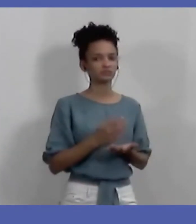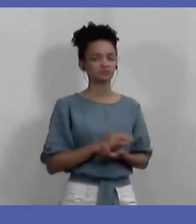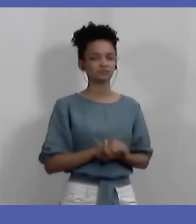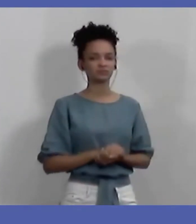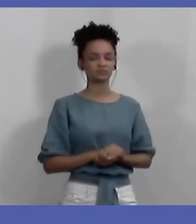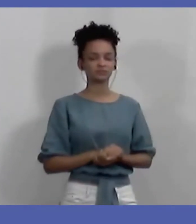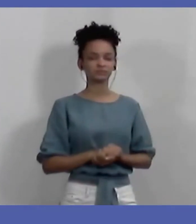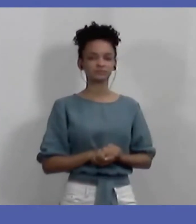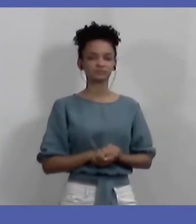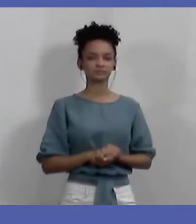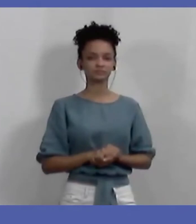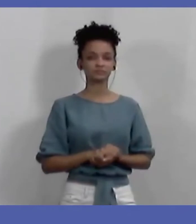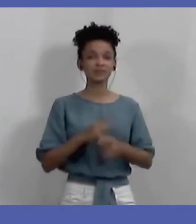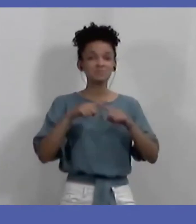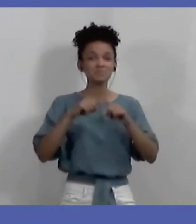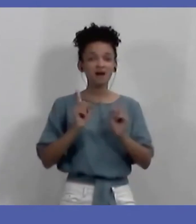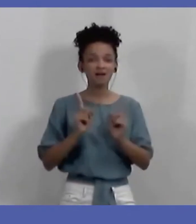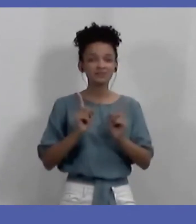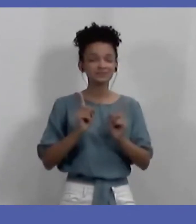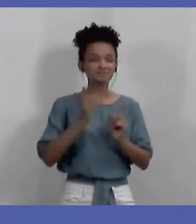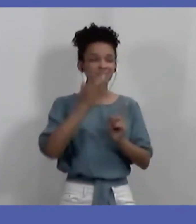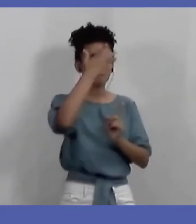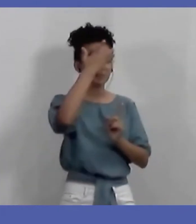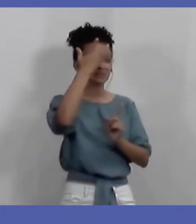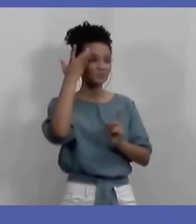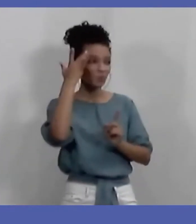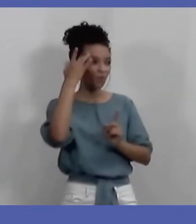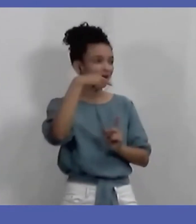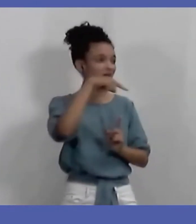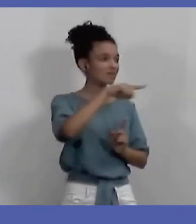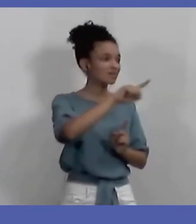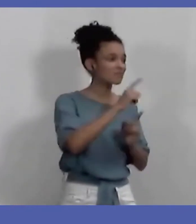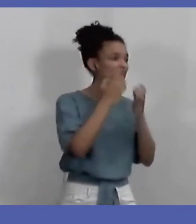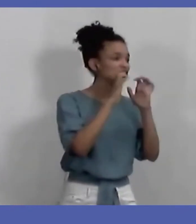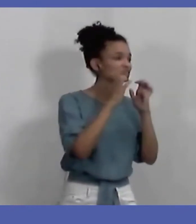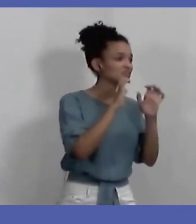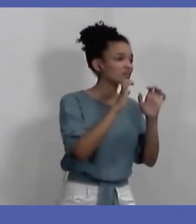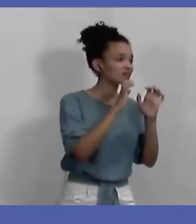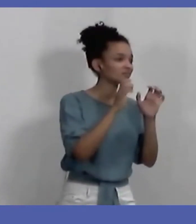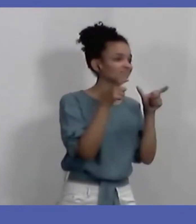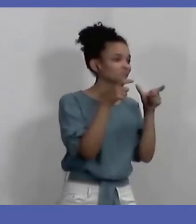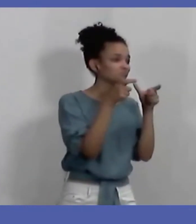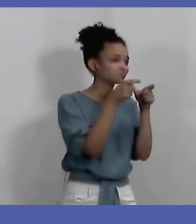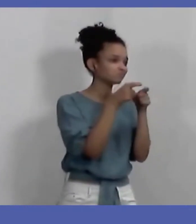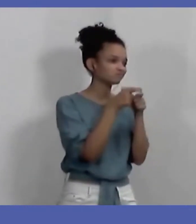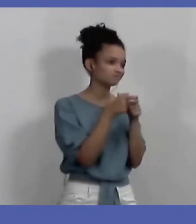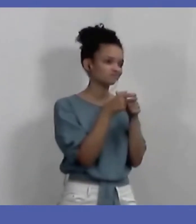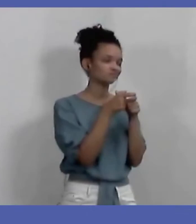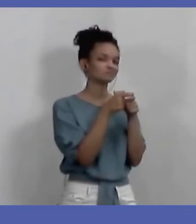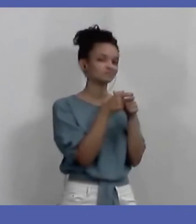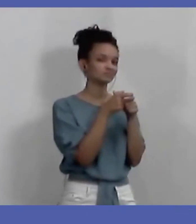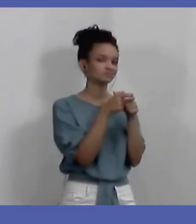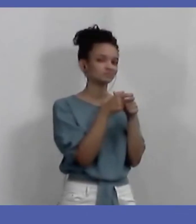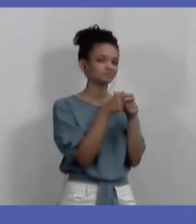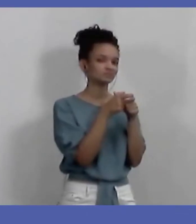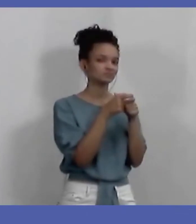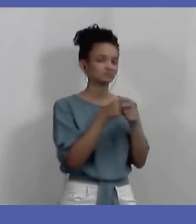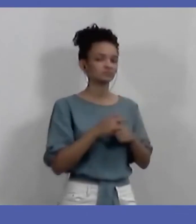mas os trabalhadores são poucos. Trabalhadores são poucos ou não é poucos? Não